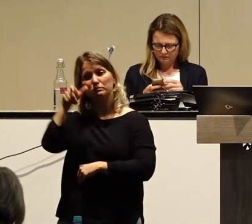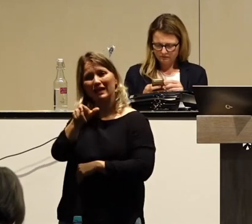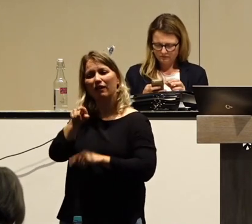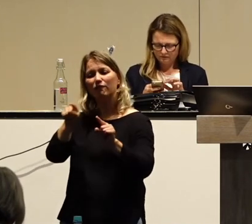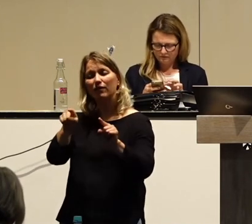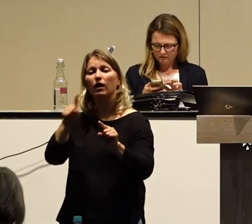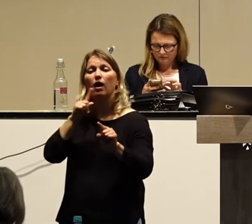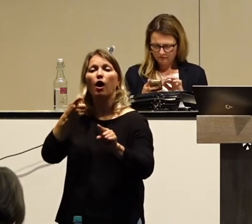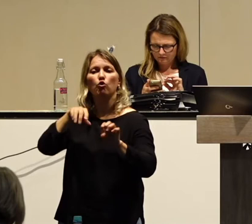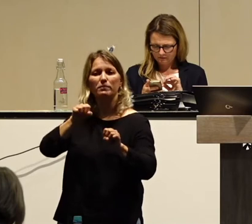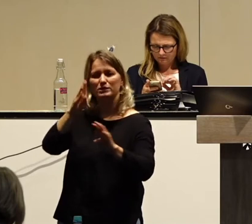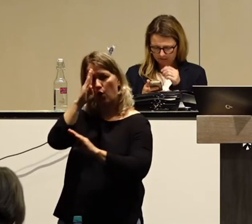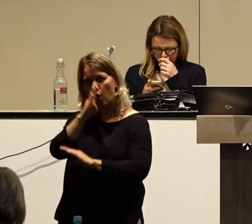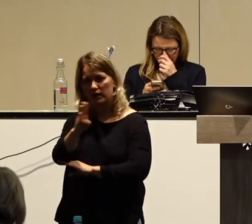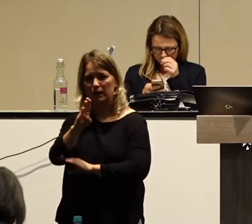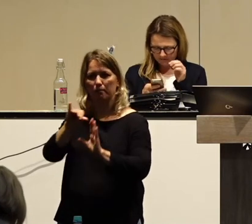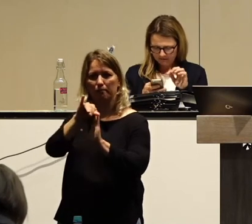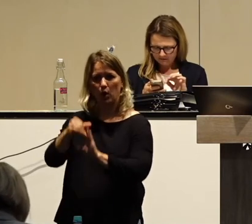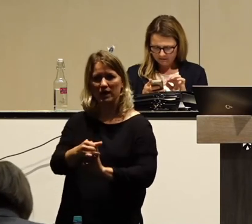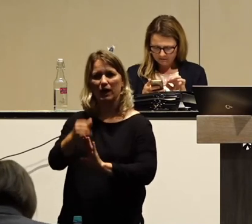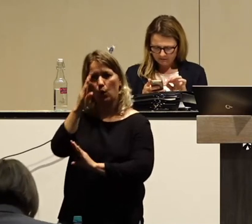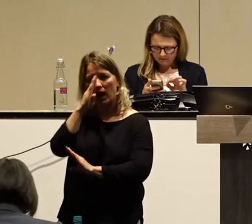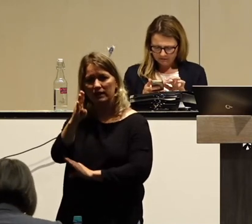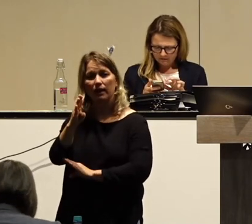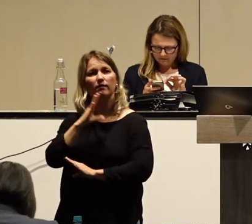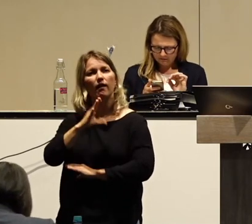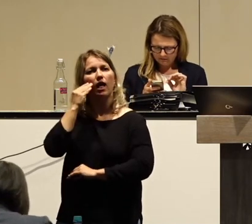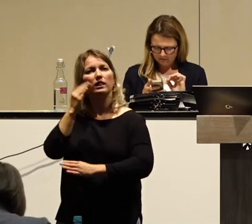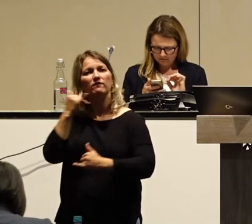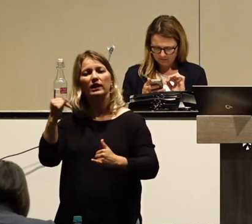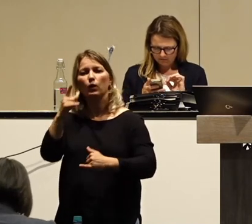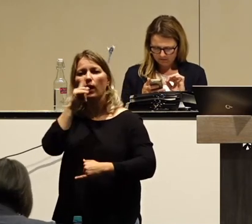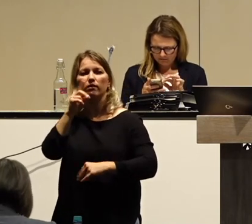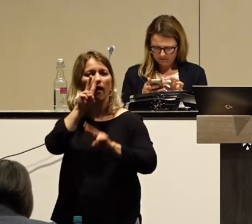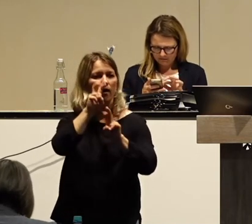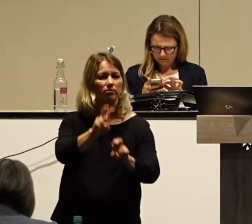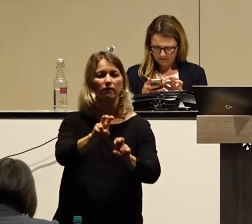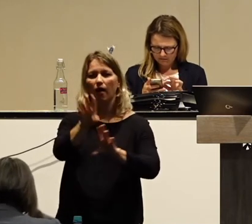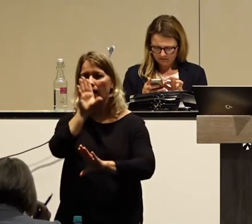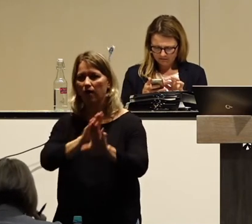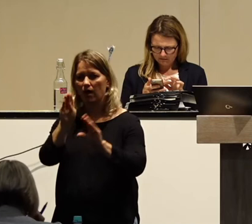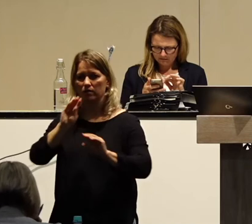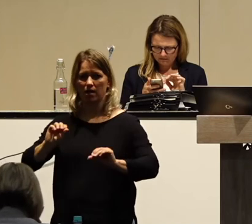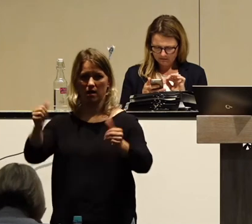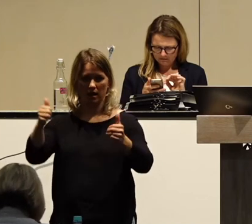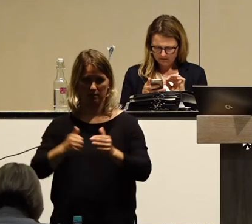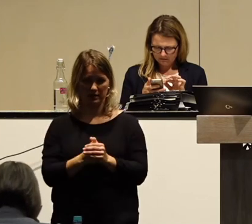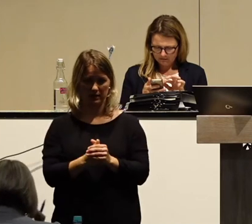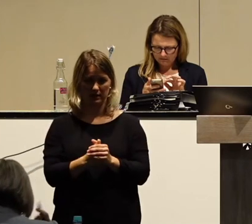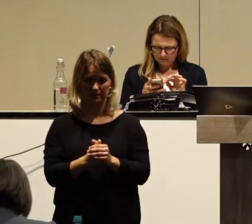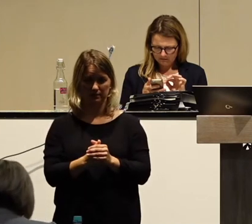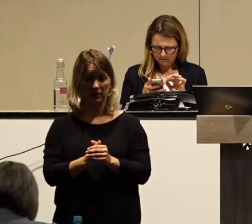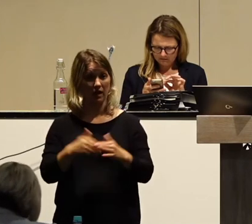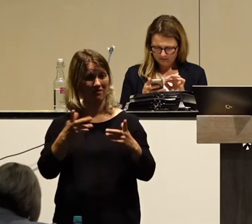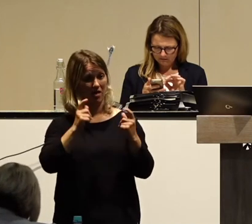kompetenzorientiert, projektorientiert, lernen durch Entdecken, durch Erfahren, durch Erleben, da können die angesprochenen Akteure, die im Antrag genannt sind, ganz